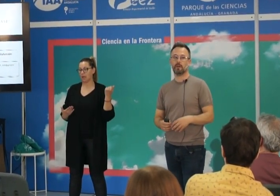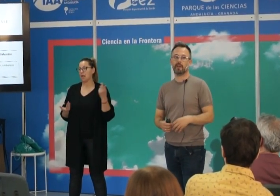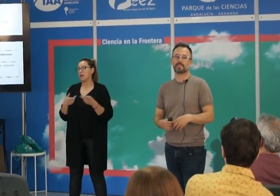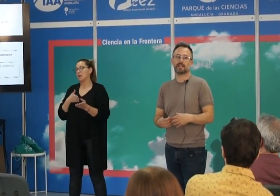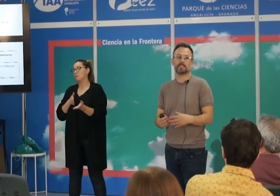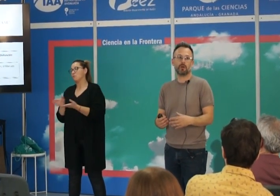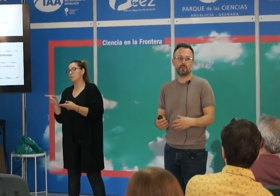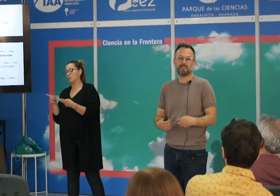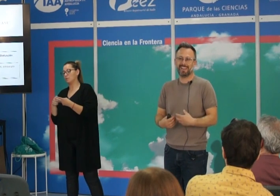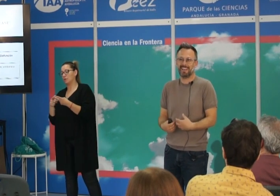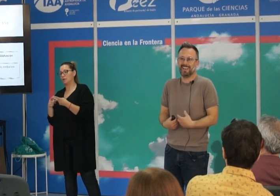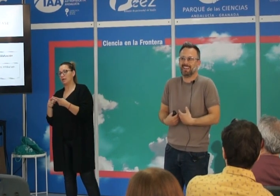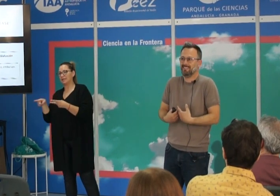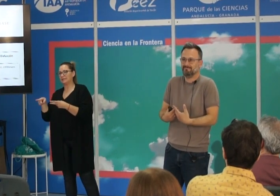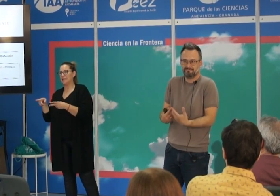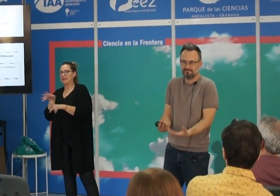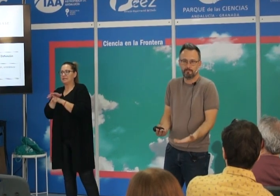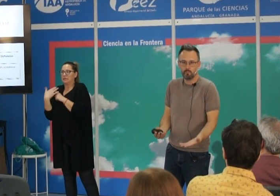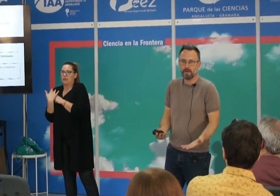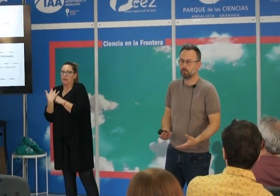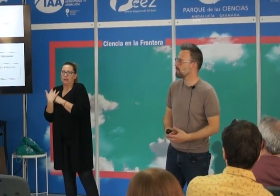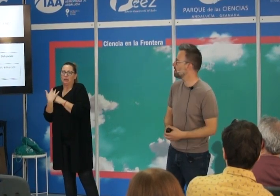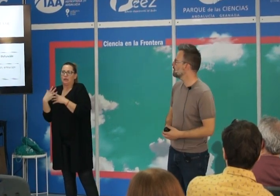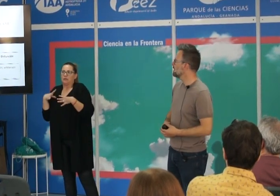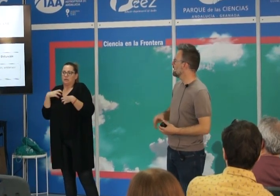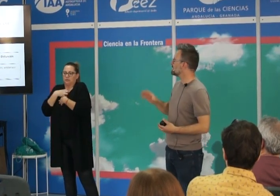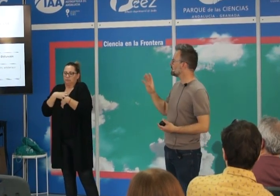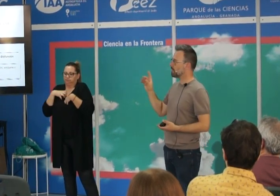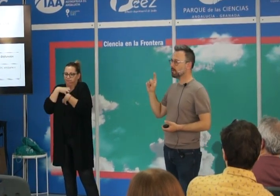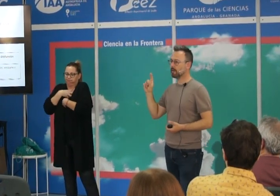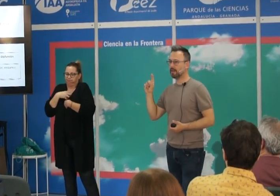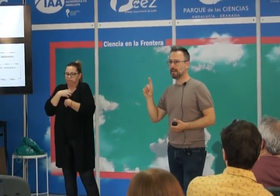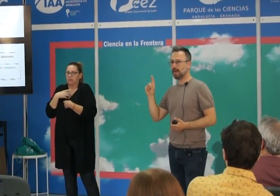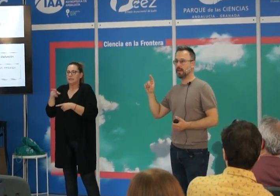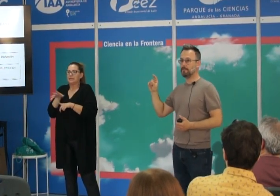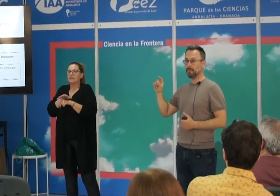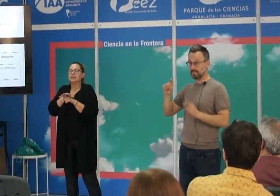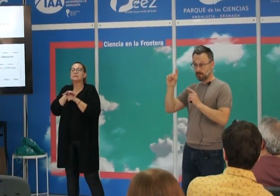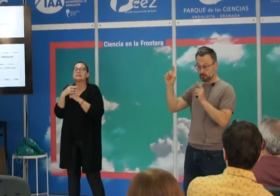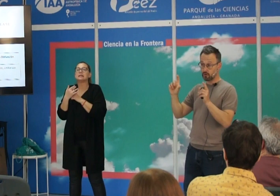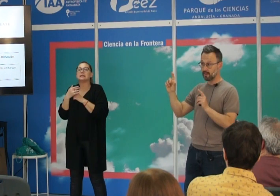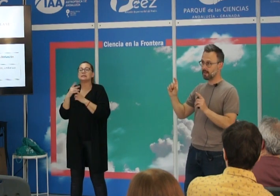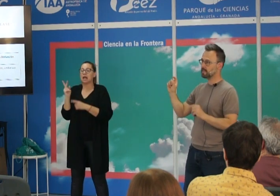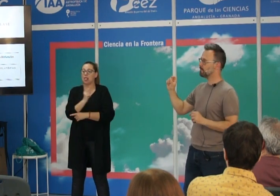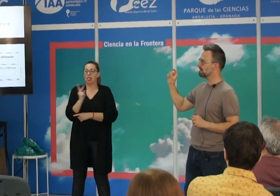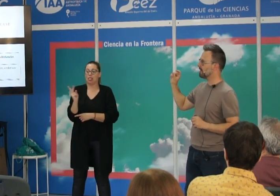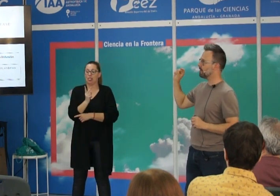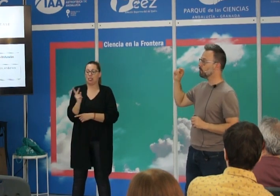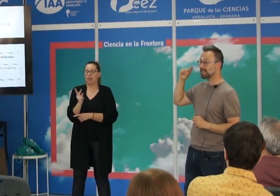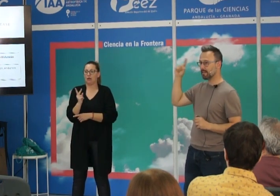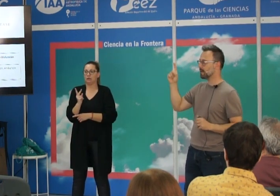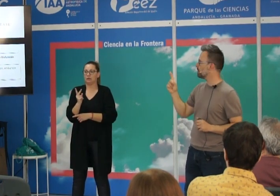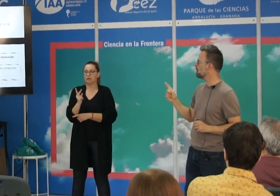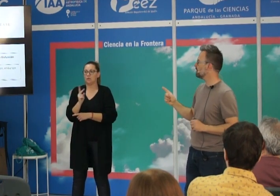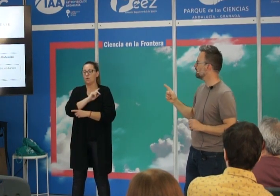lado, que esa situación te genere un perjuicio, esa situación, esas dos coordenadas plantea